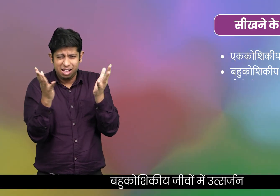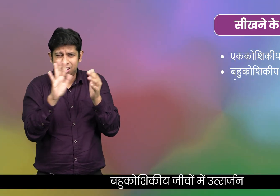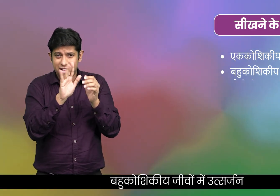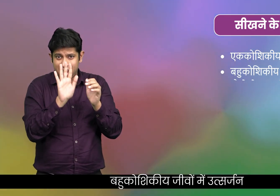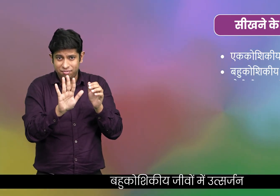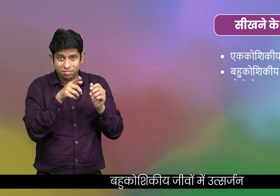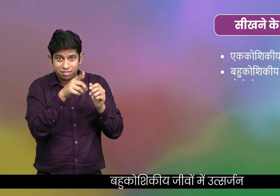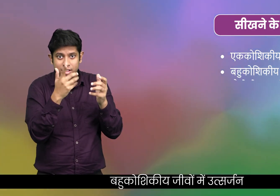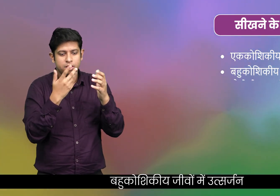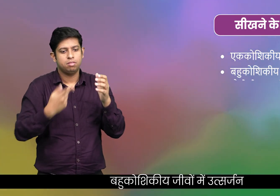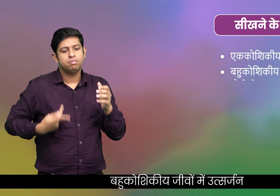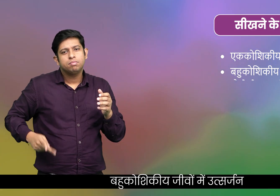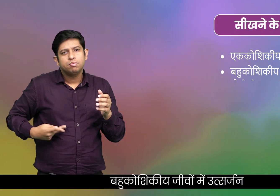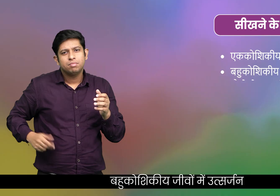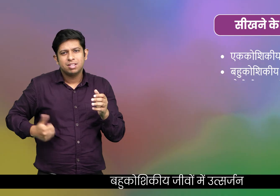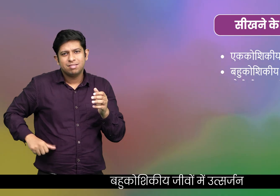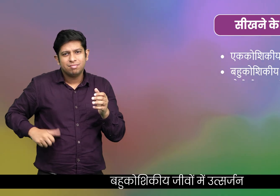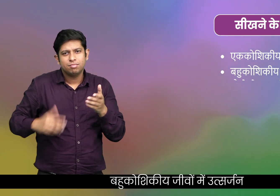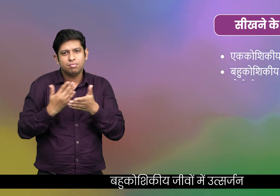बहुकोशिकाई जीवों में उत्सर्जन,